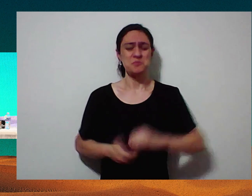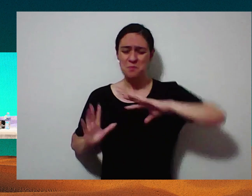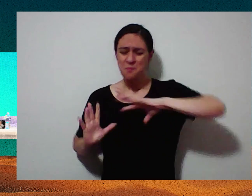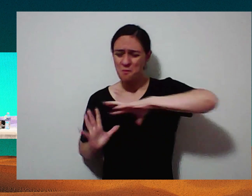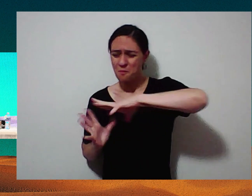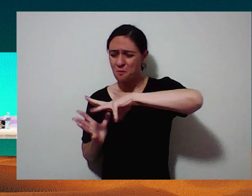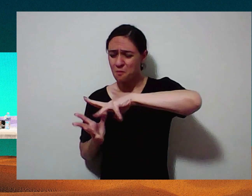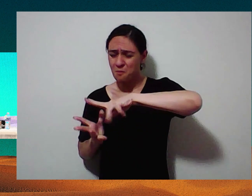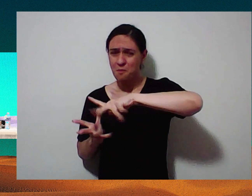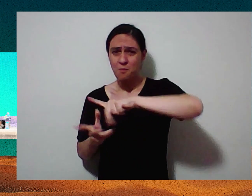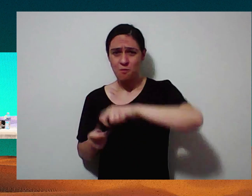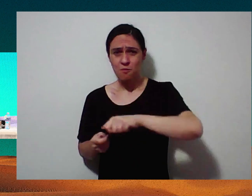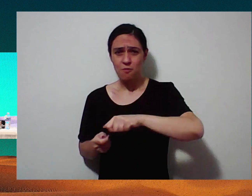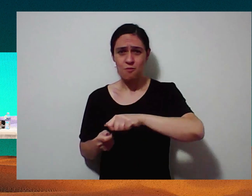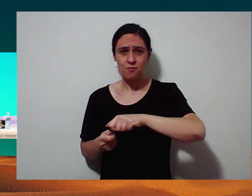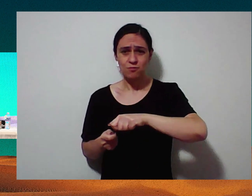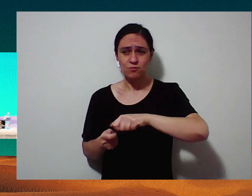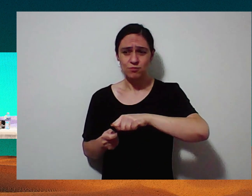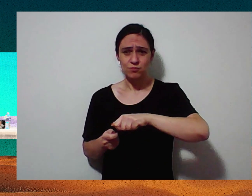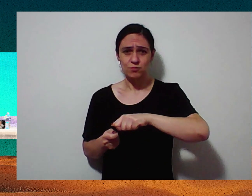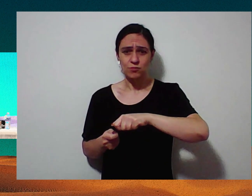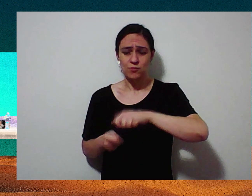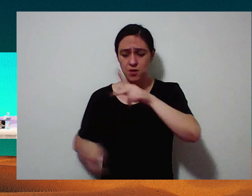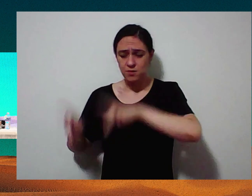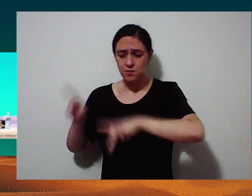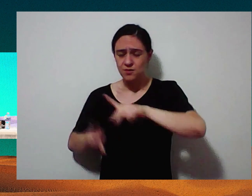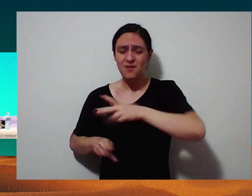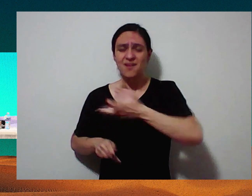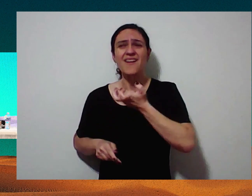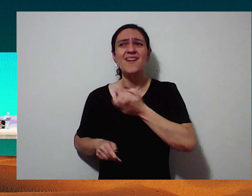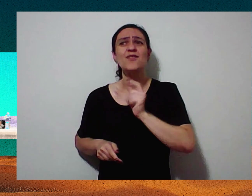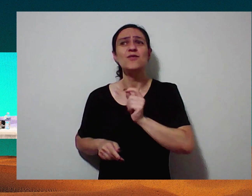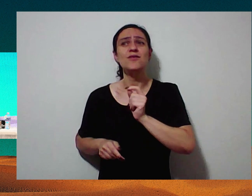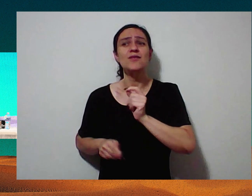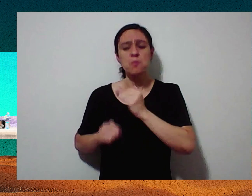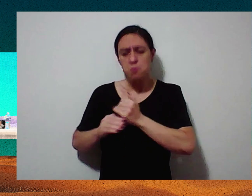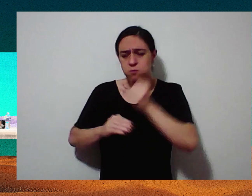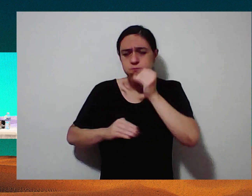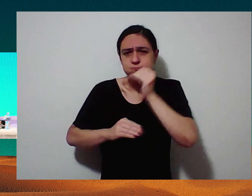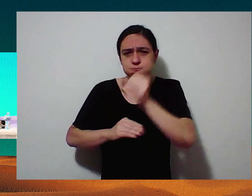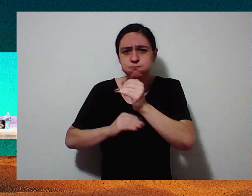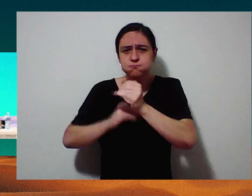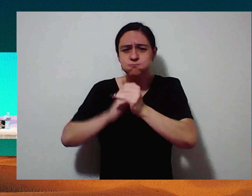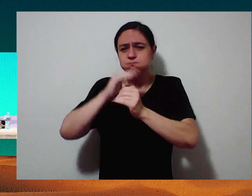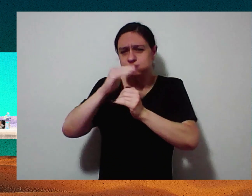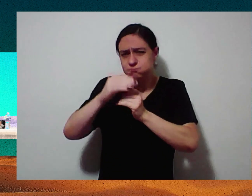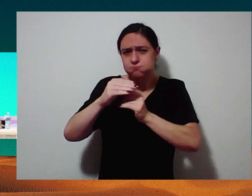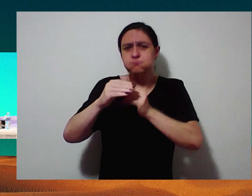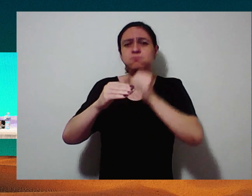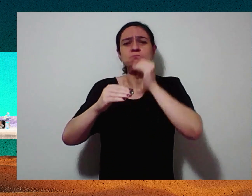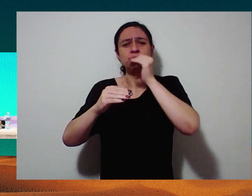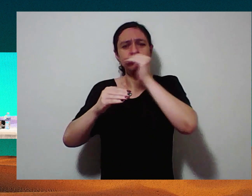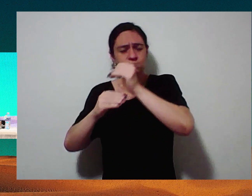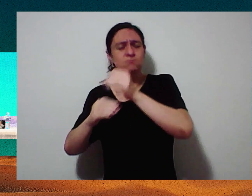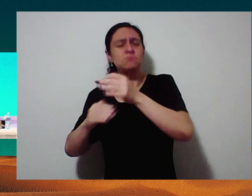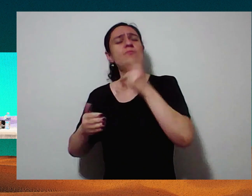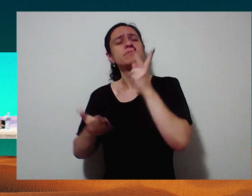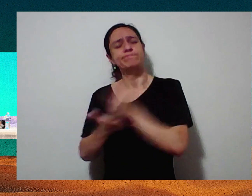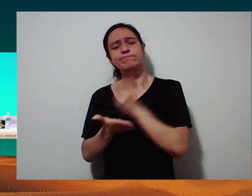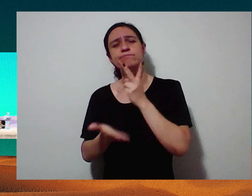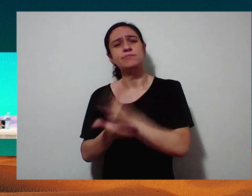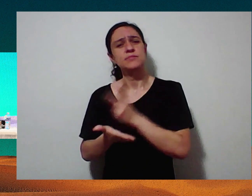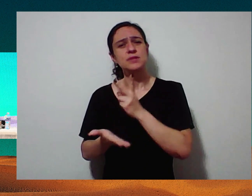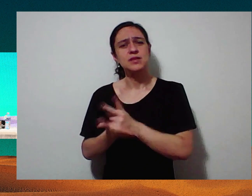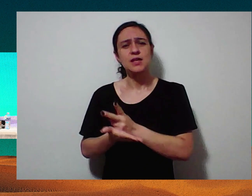aqui pela sua ambição, pela posição, pelo poder e pelo dinheiro. É ou não é? And